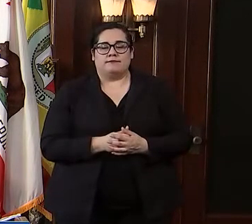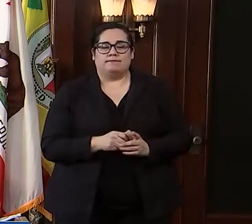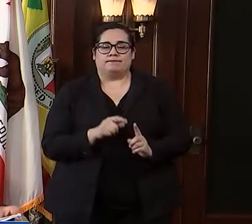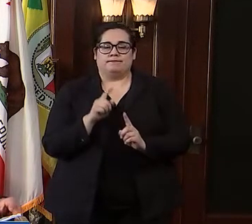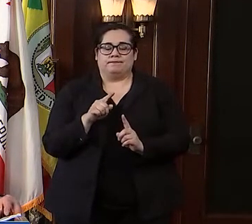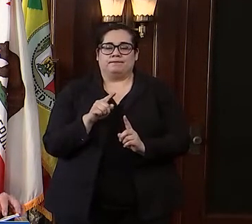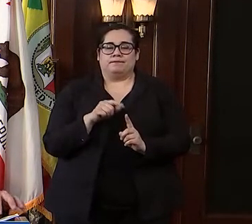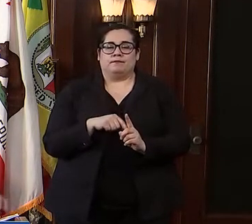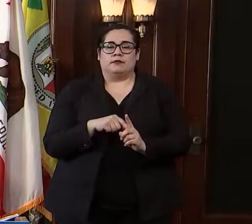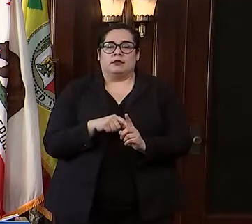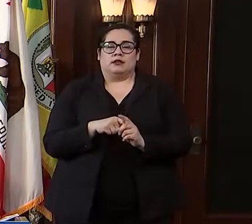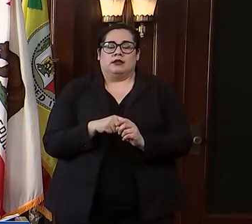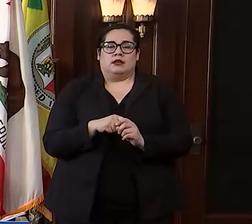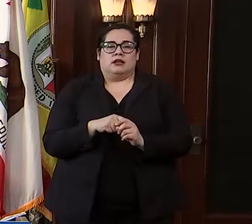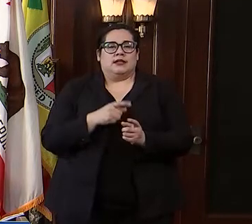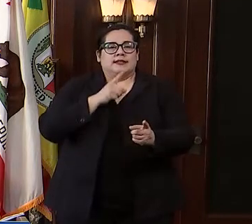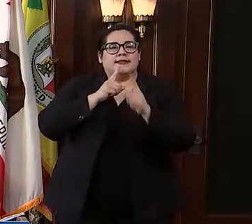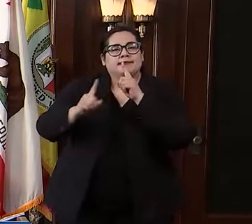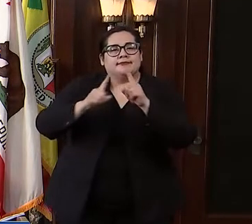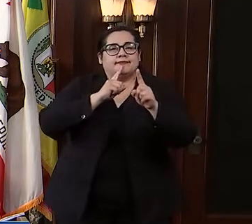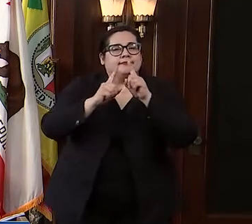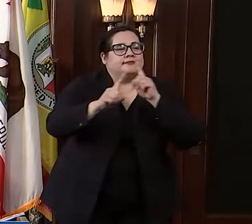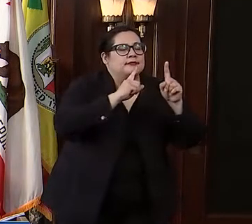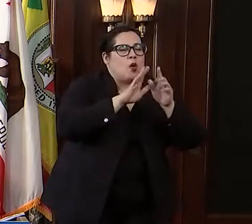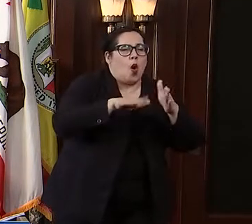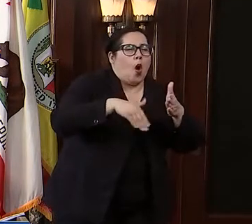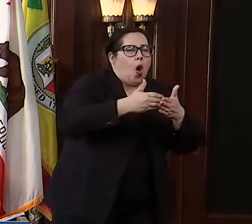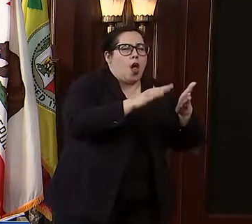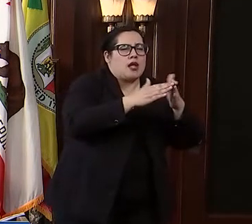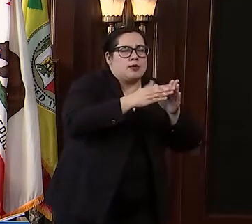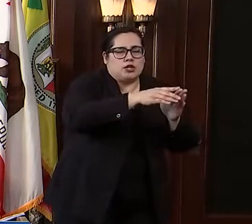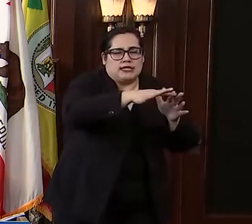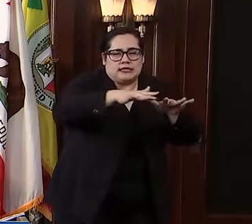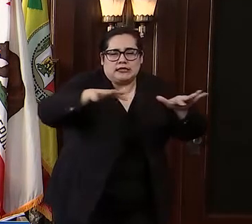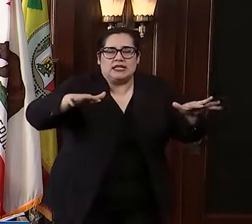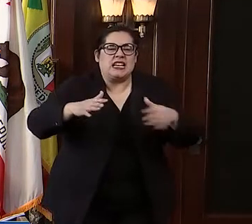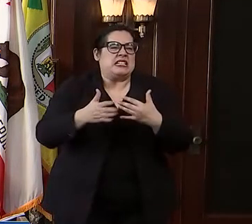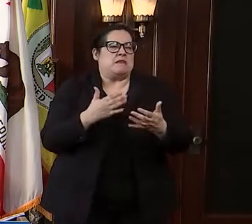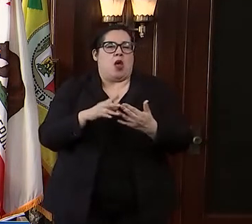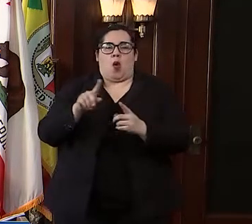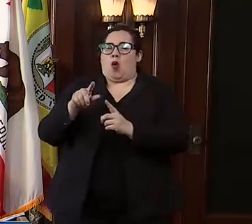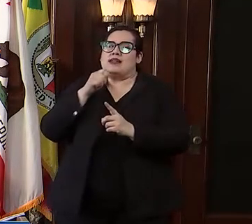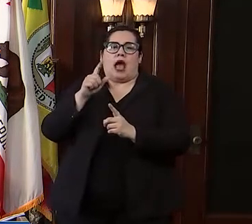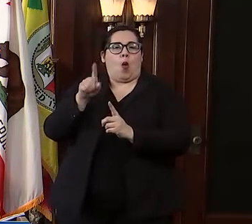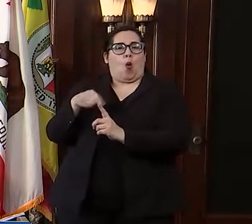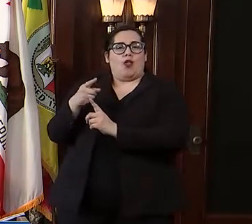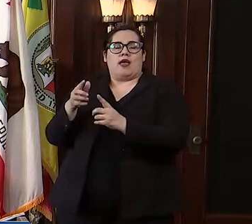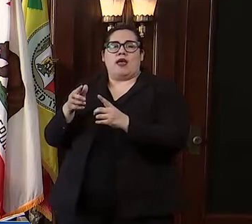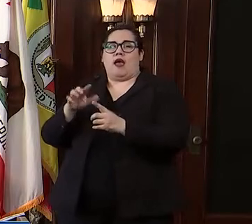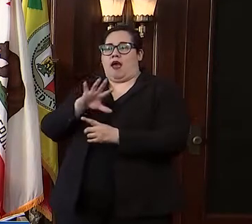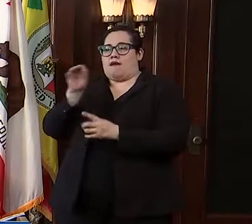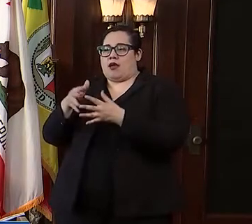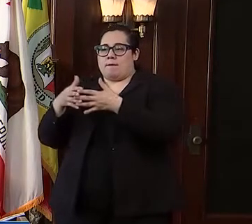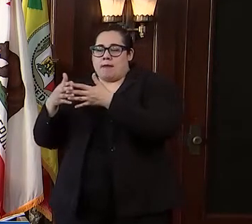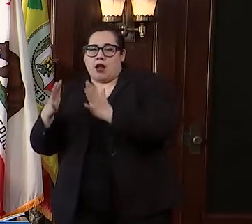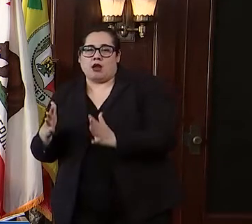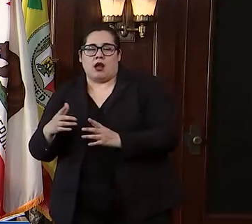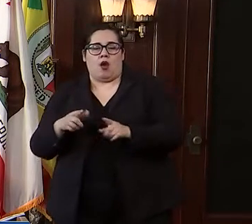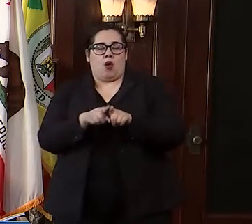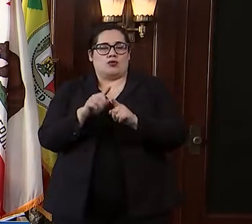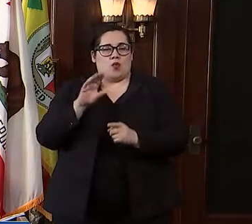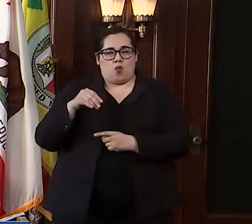diálogo con todas las comunidades, no solamente afroamericano, pero blanca,